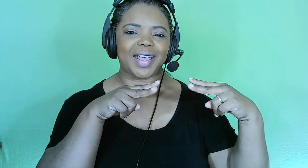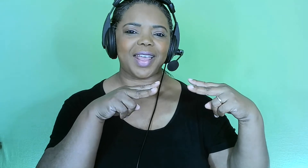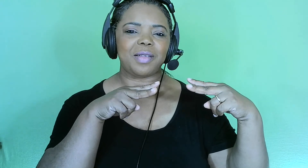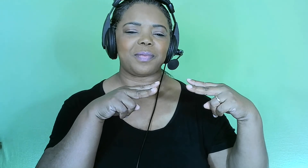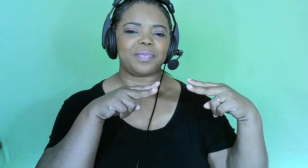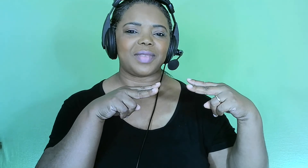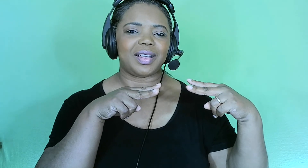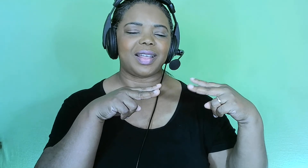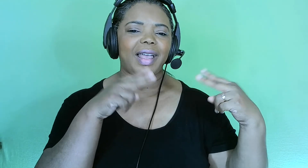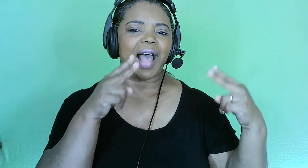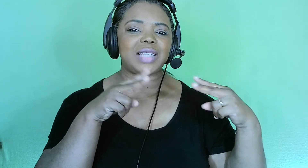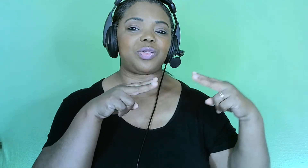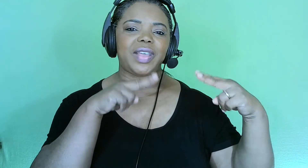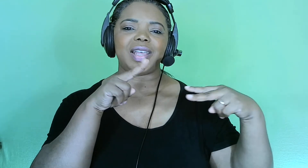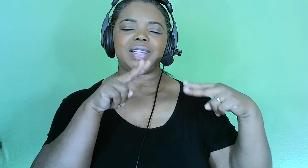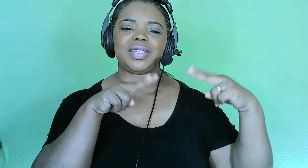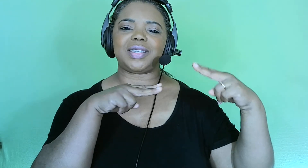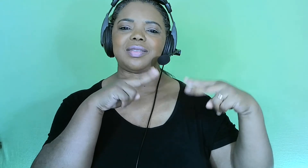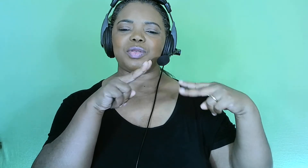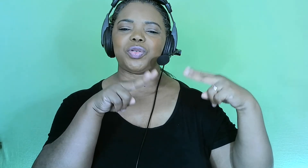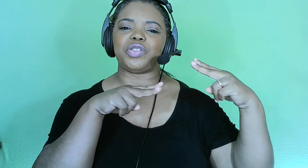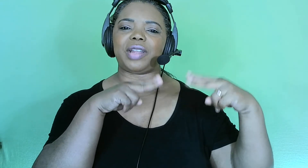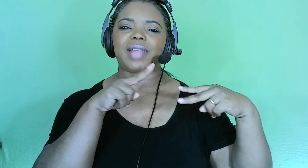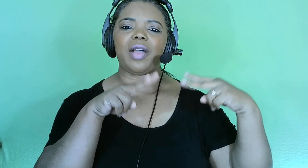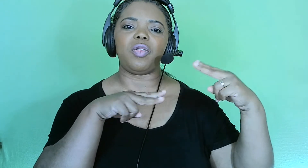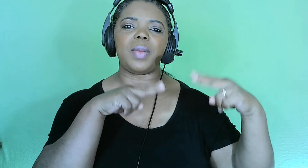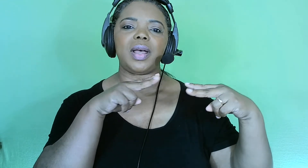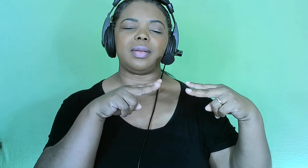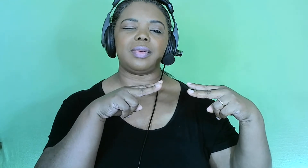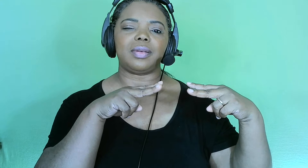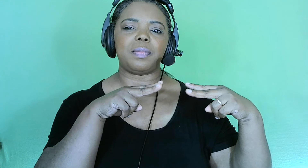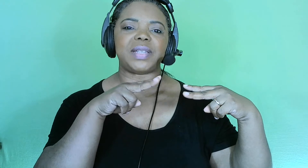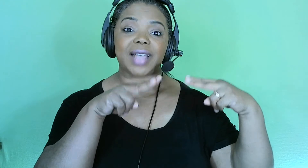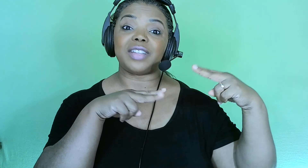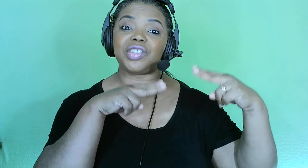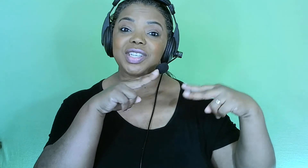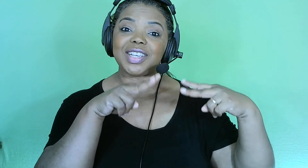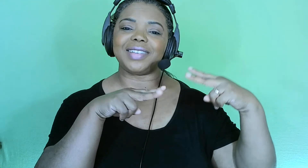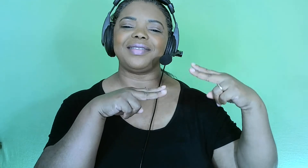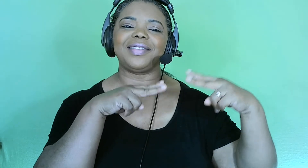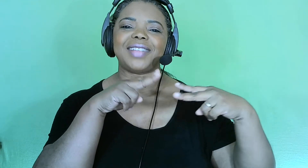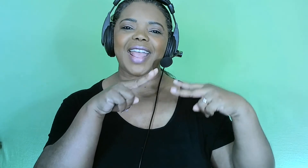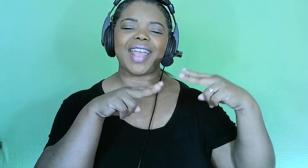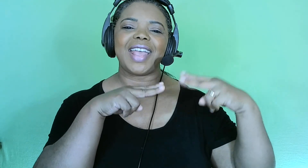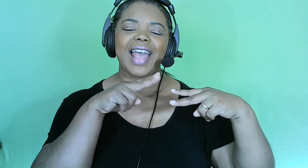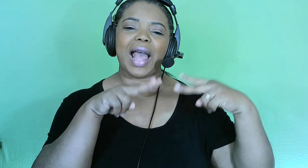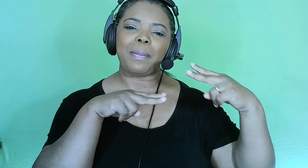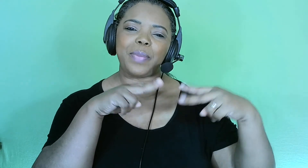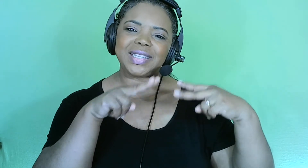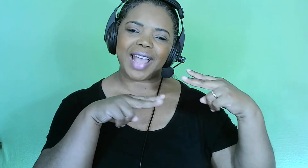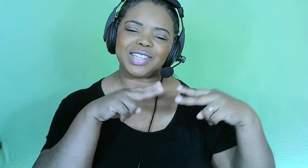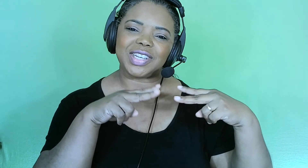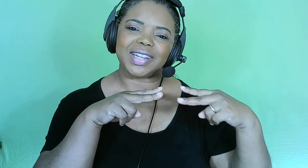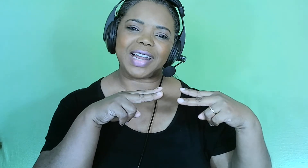Né? Às vezes surge até uma piscadinha, né? A piscadinha na língua